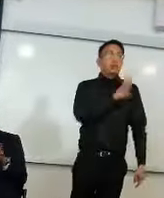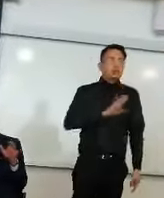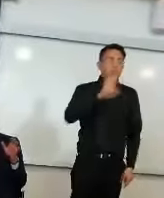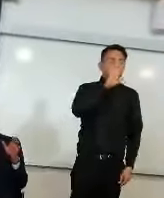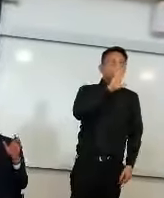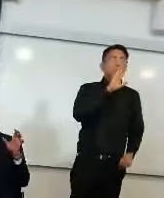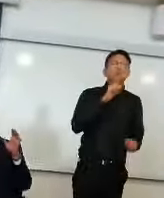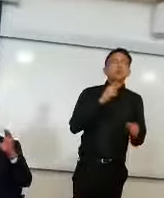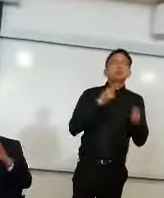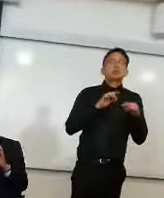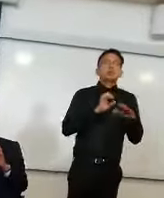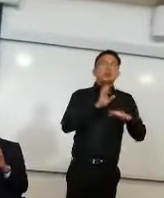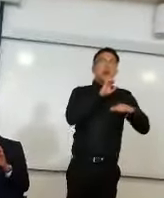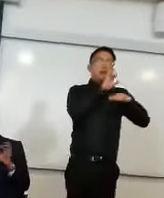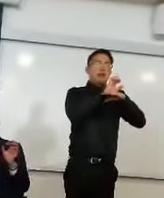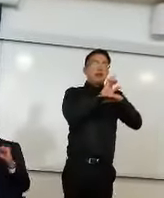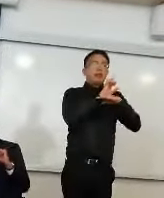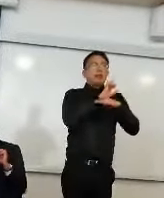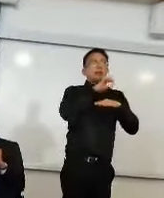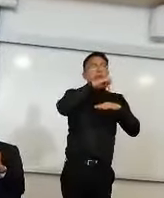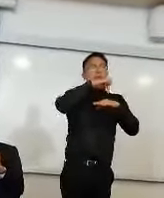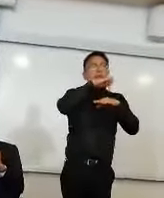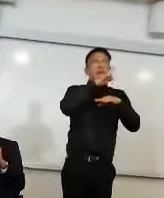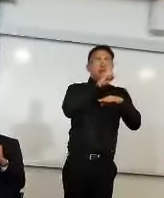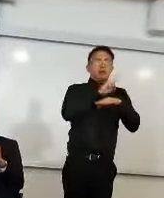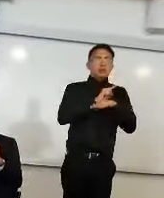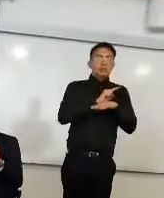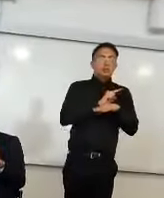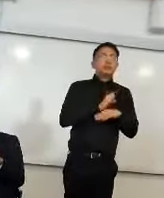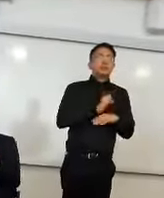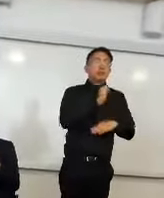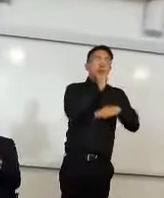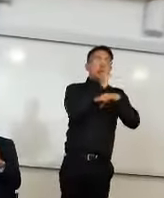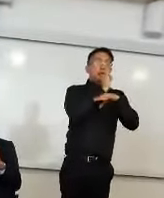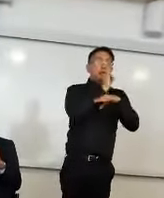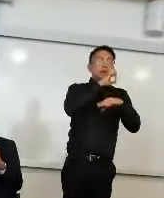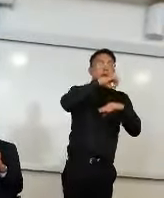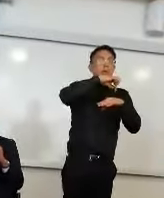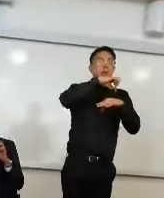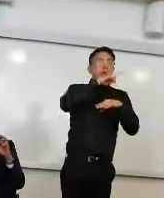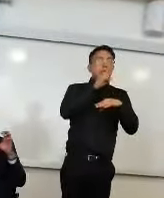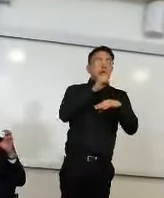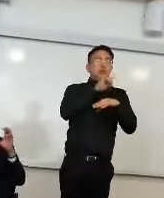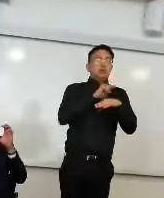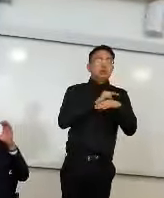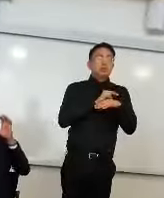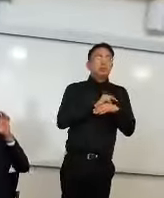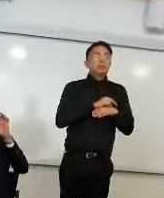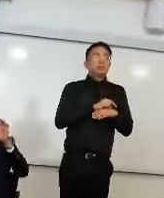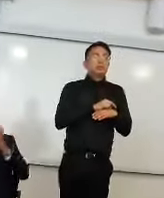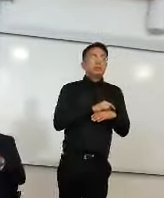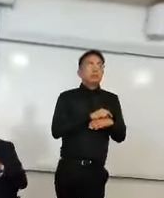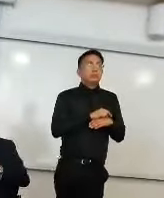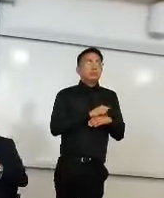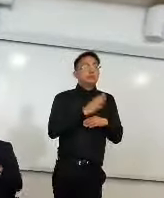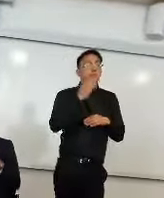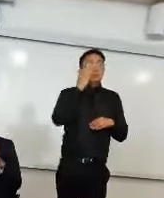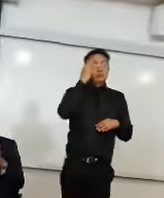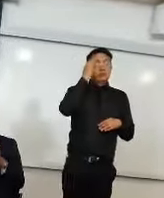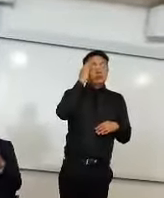las EPS, las IPS y la Superintendencia Nacional de Salud. Digamos que ahí se lo que,